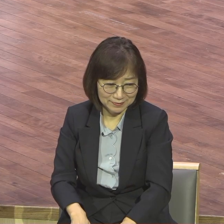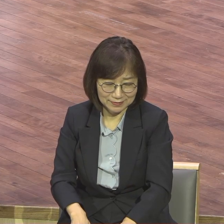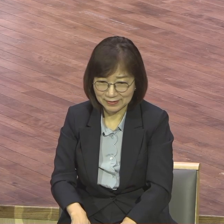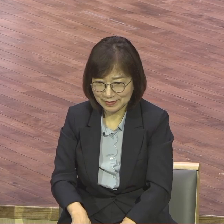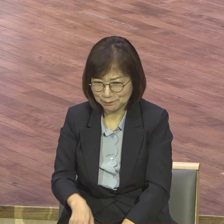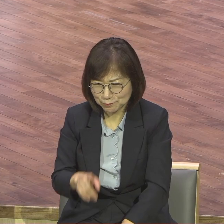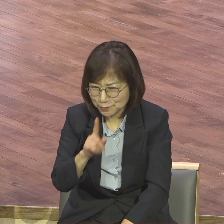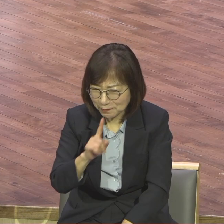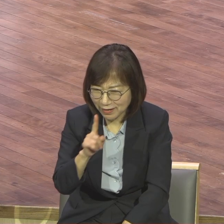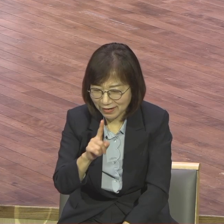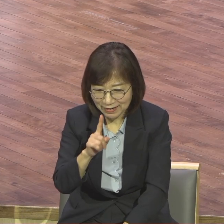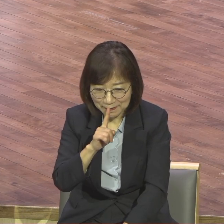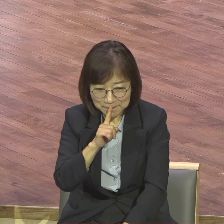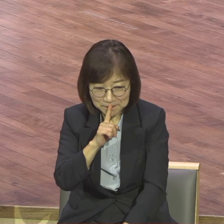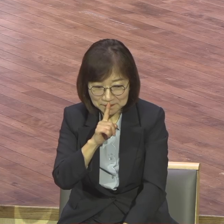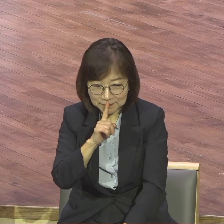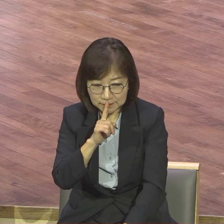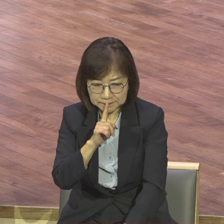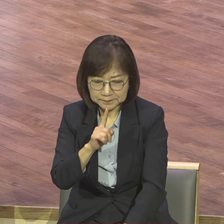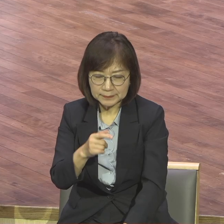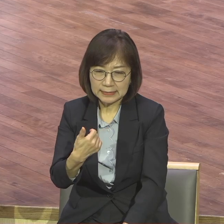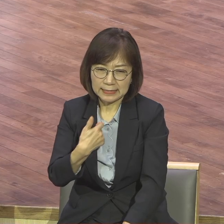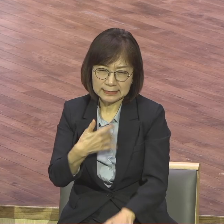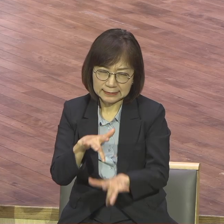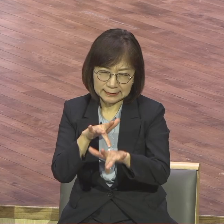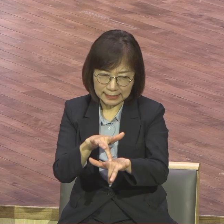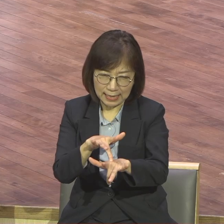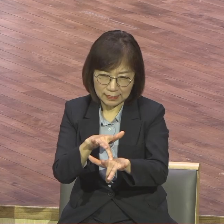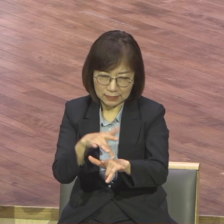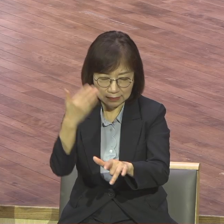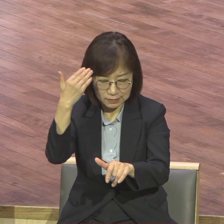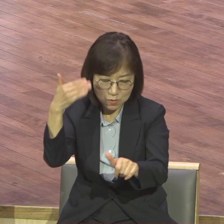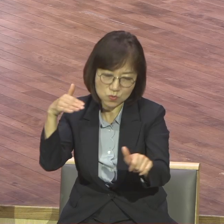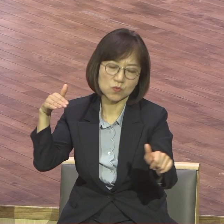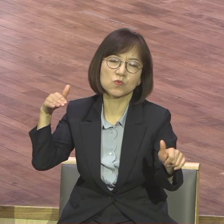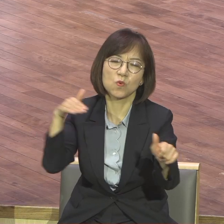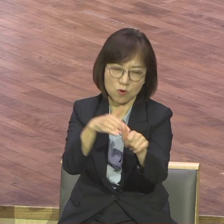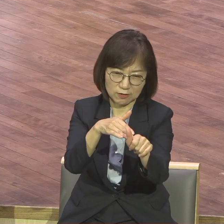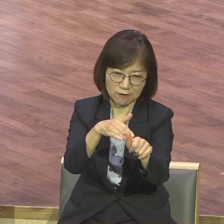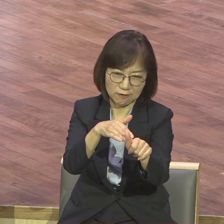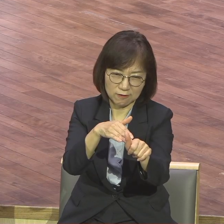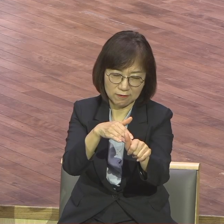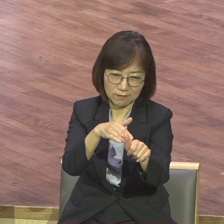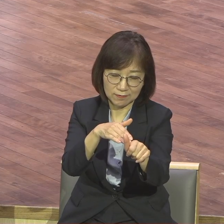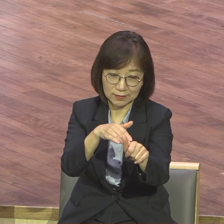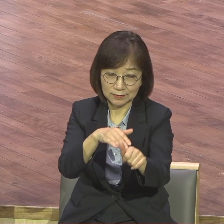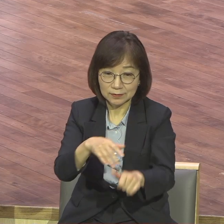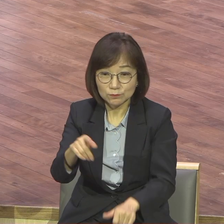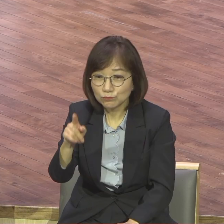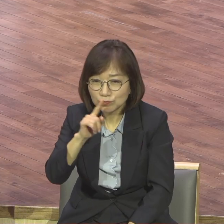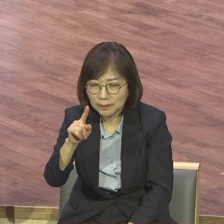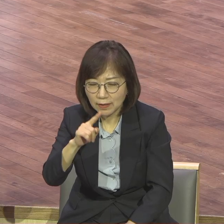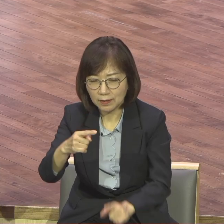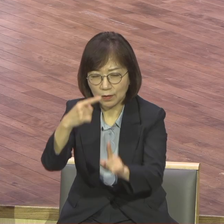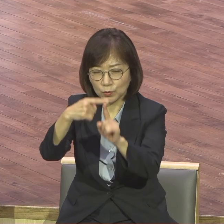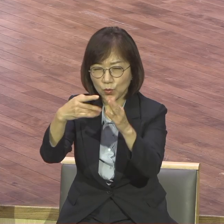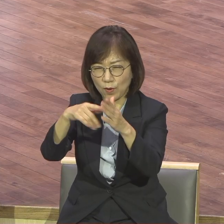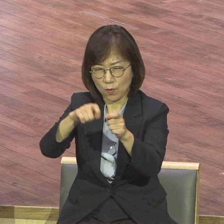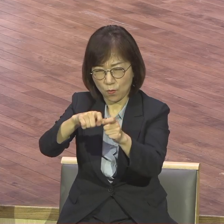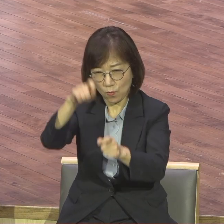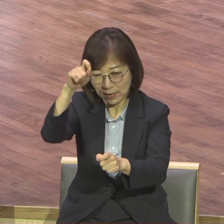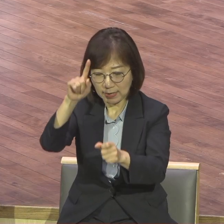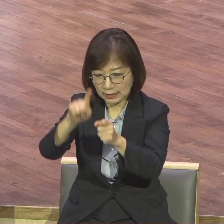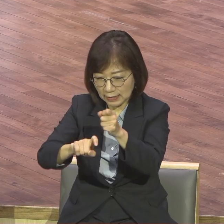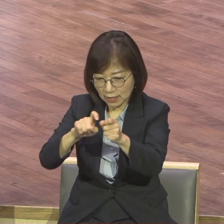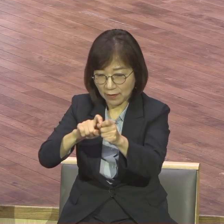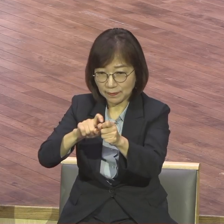저는 사단 공격이 여기에 있다고 생각합니다. 그 교회를 수년 수십 년 다녀도 변화가 하나도